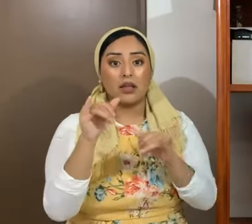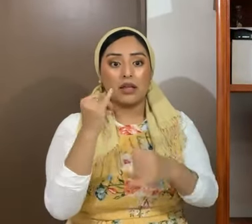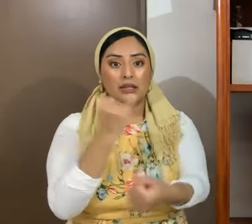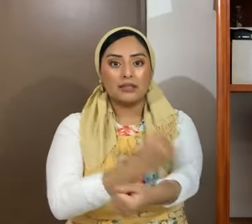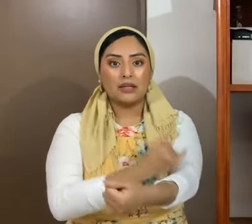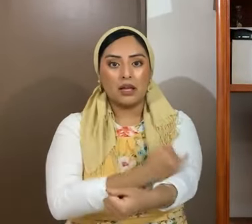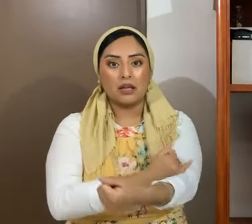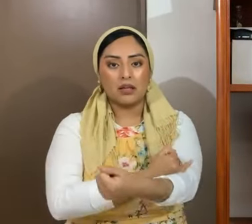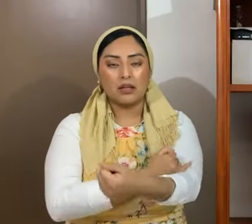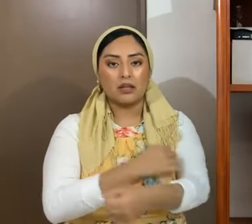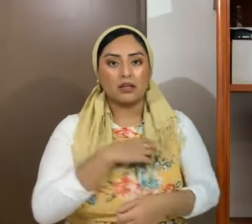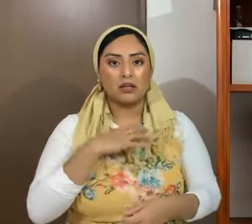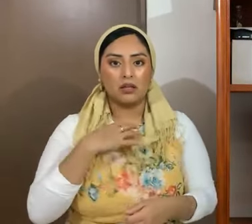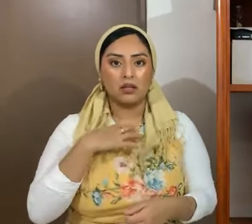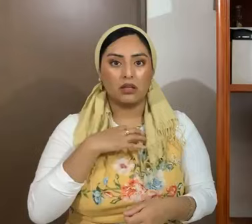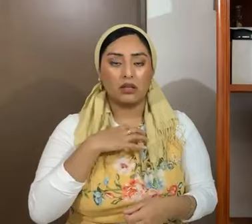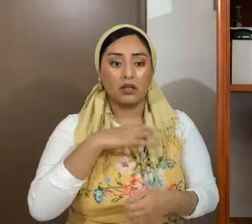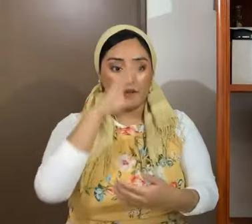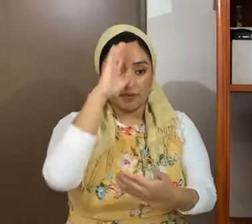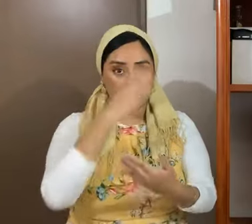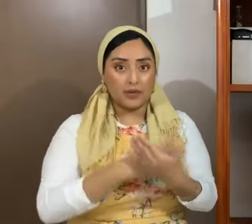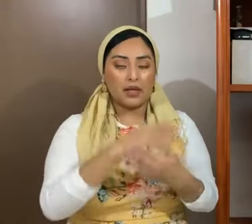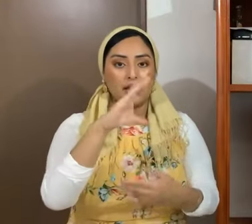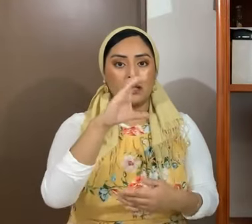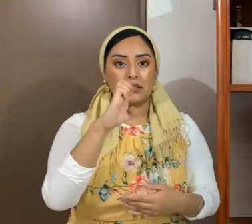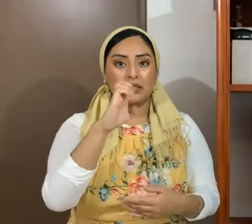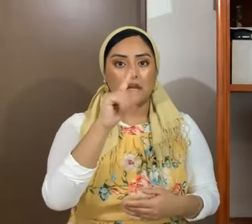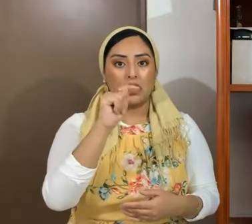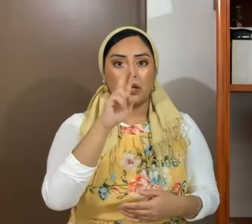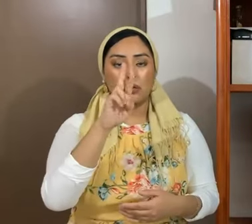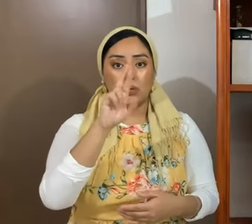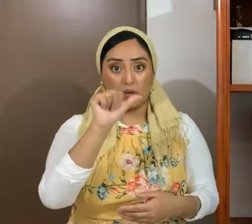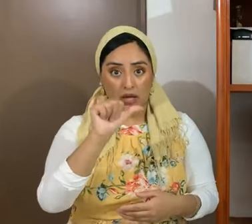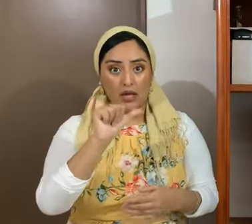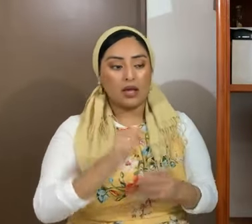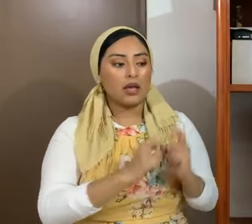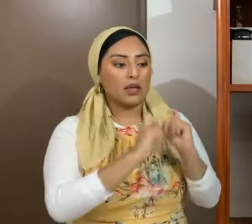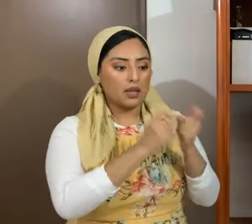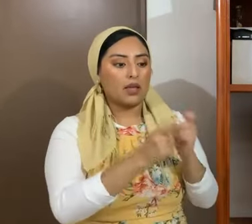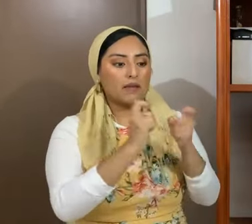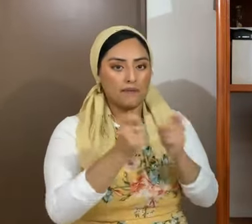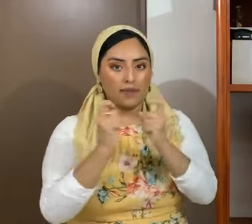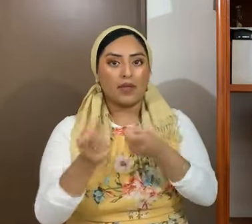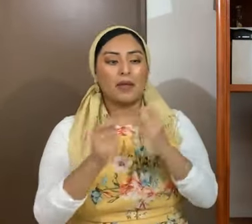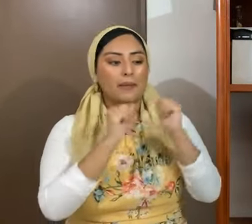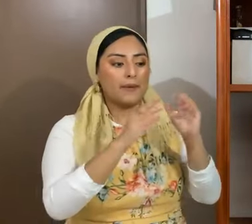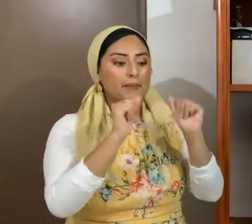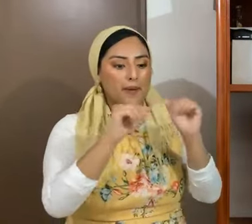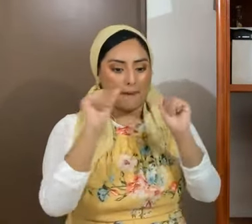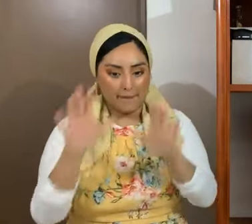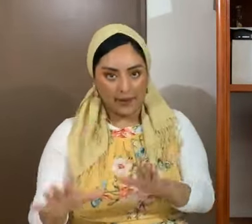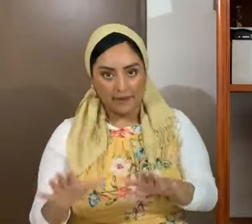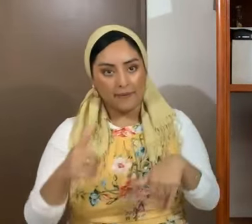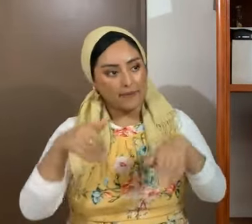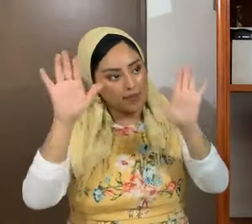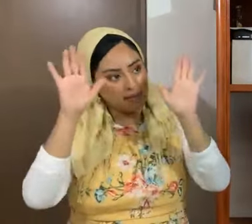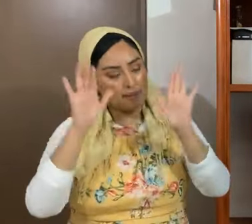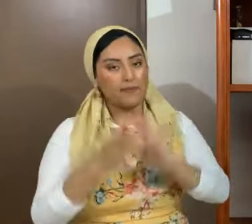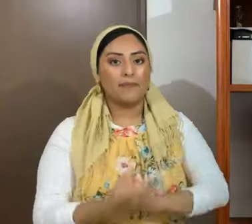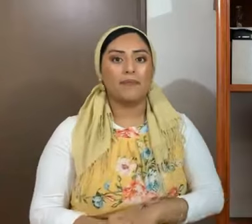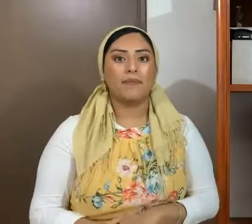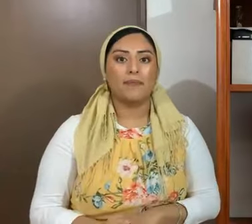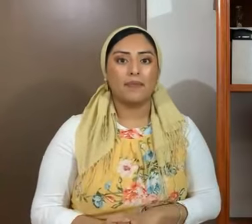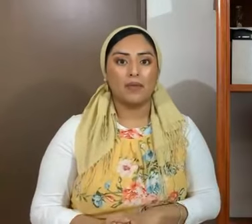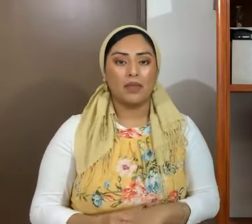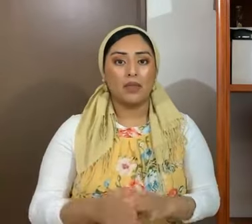Isaac, por los hijos de Setura. Los hijos de Setura igual les dio a cada uno su bendición y los echó fuera.